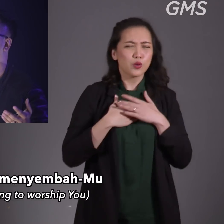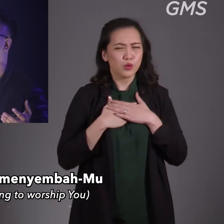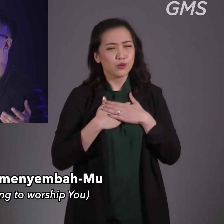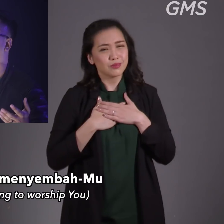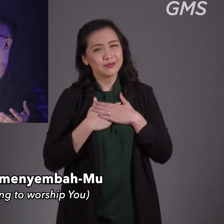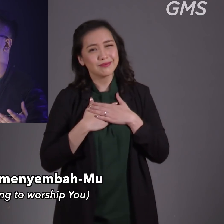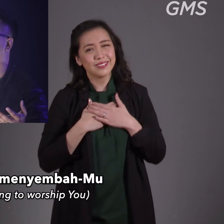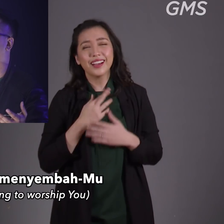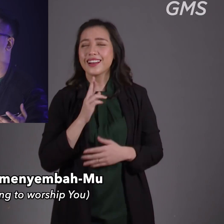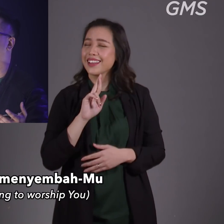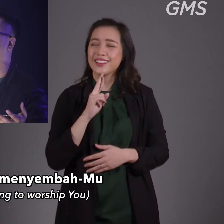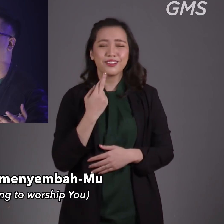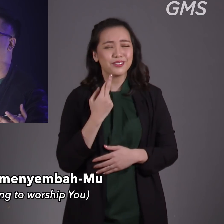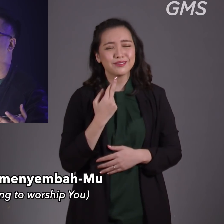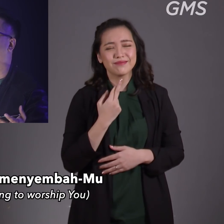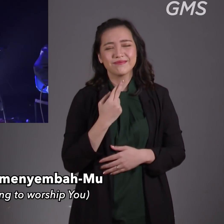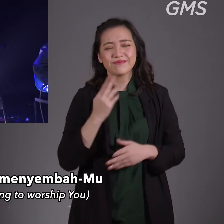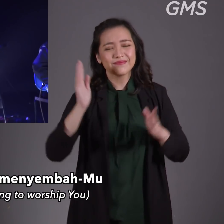hatiku, ku rindu